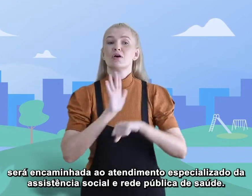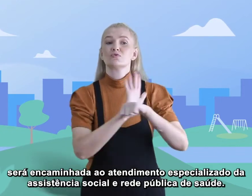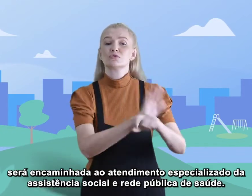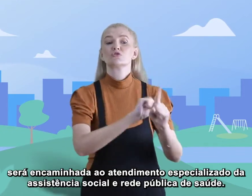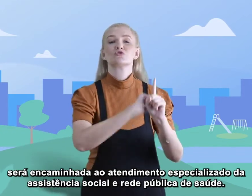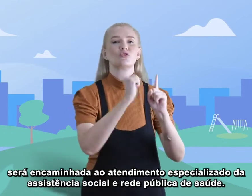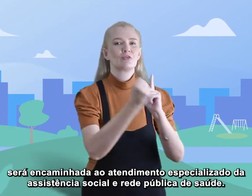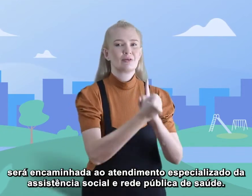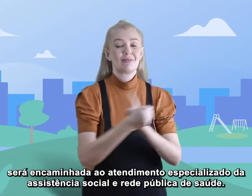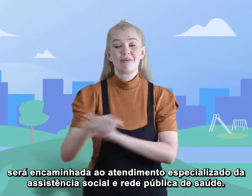de saúde.